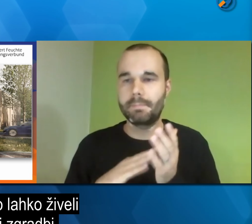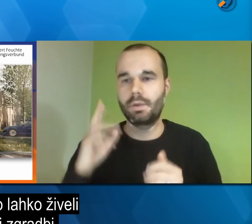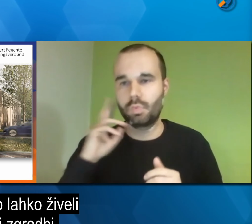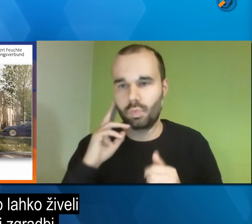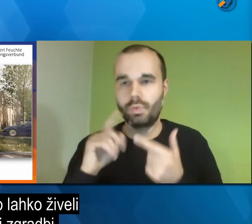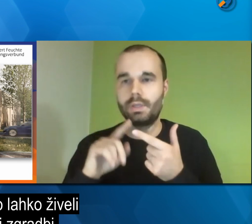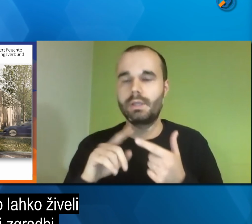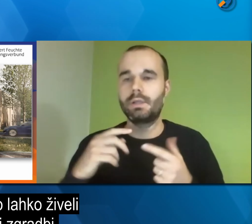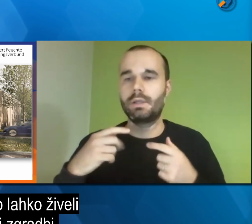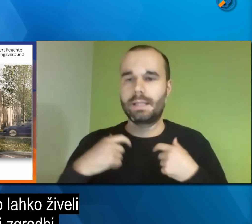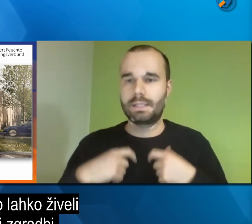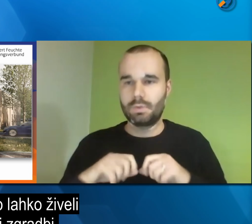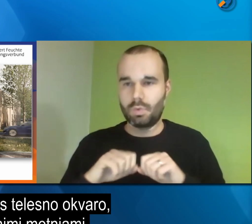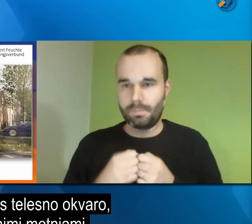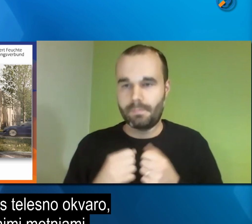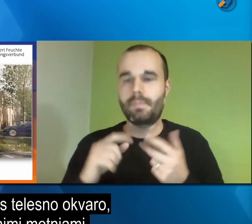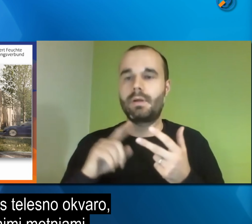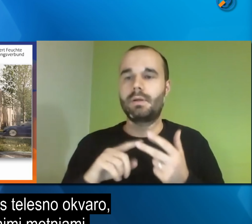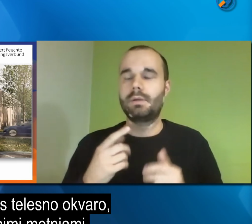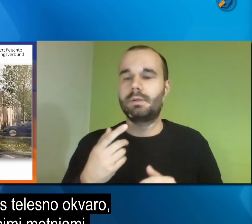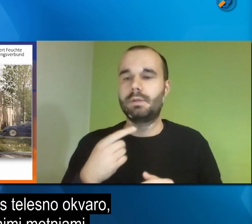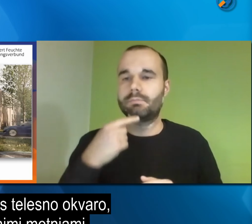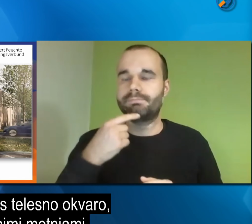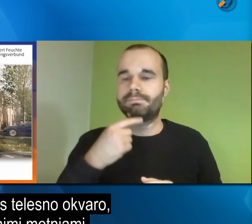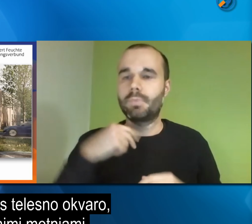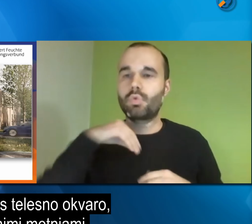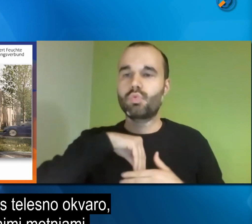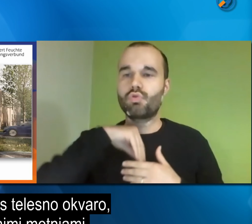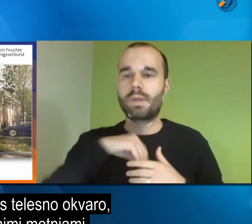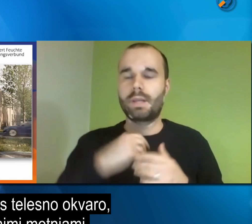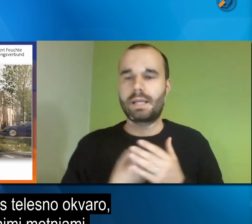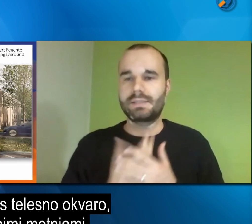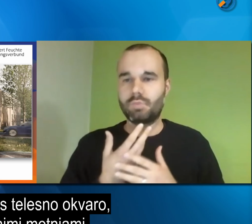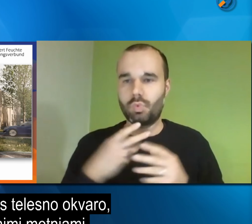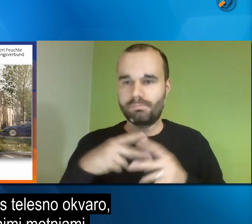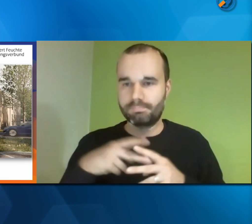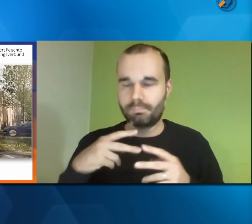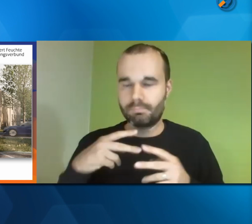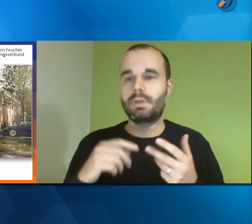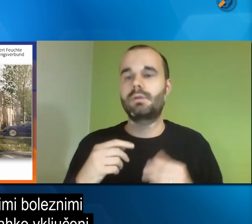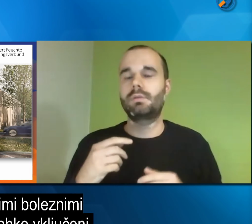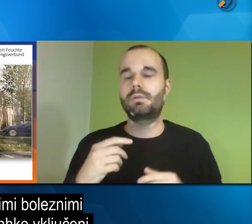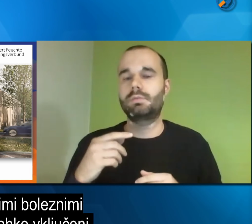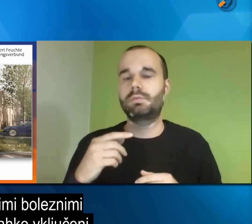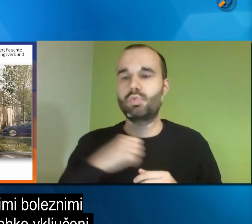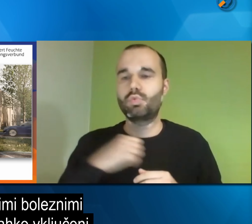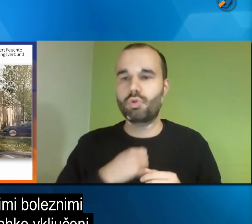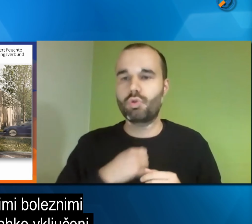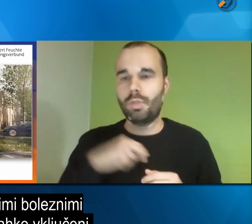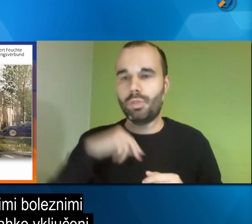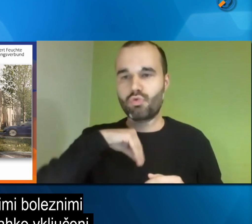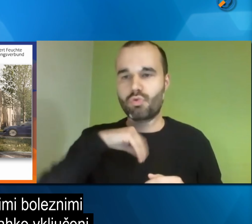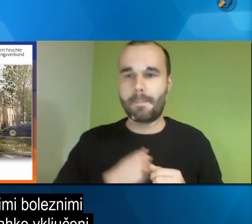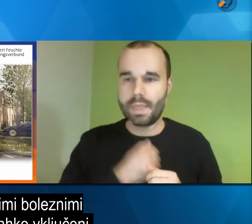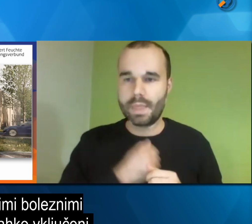bodo lahko živeli v tej zgradbi. Torej gluhi s telesno okvaro, z duševnimi motnjami,